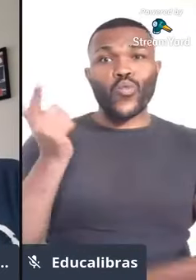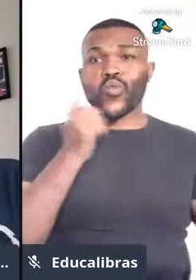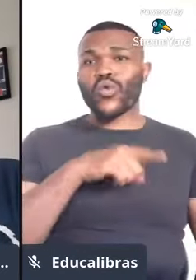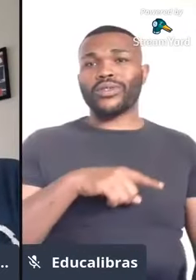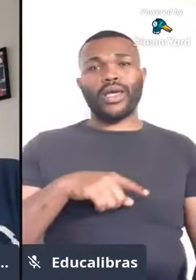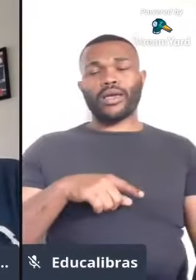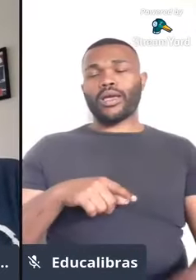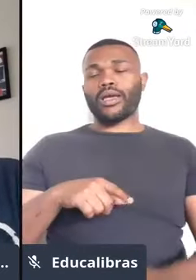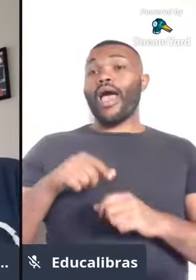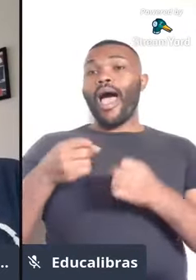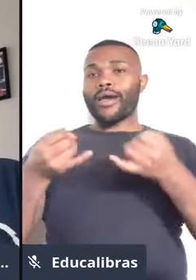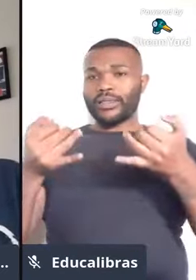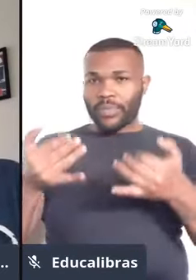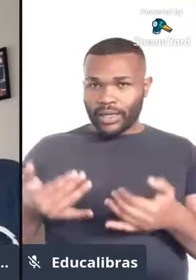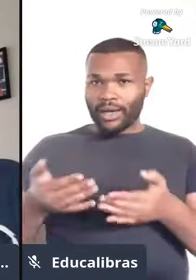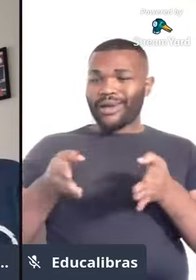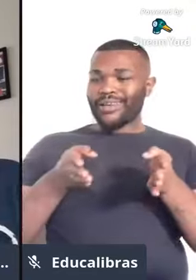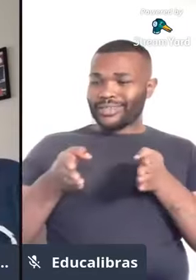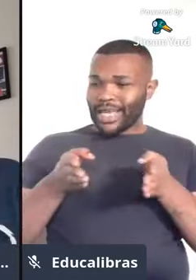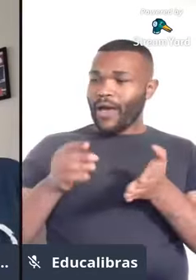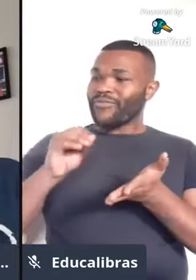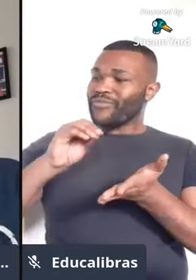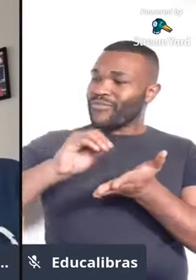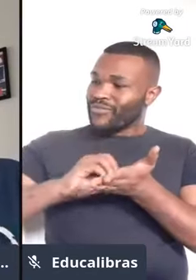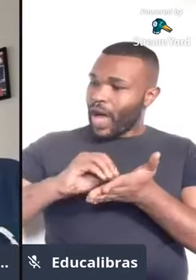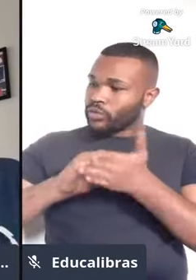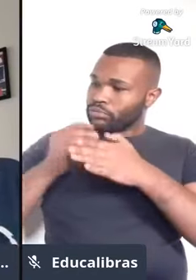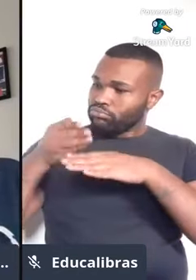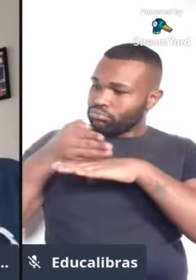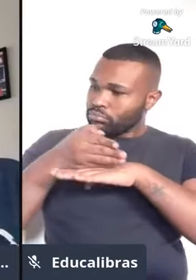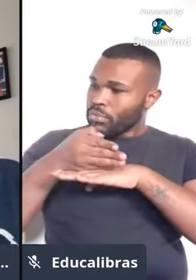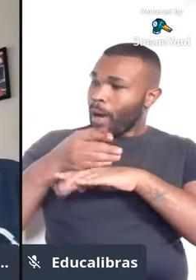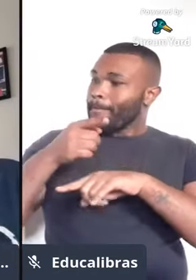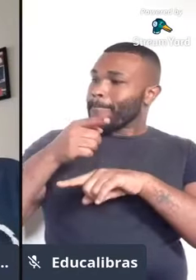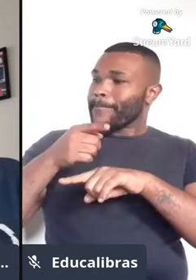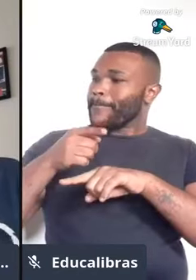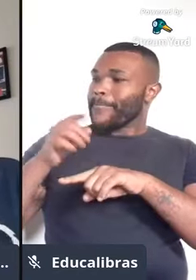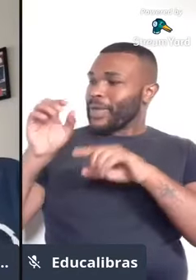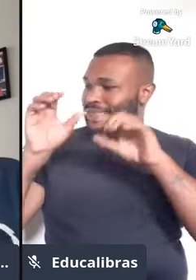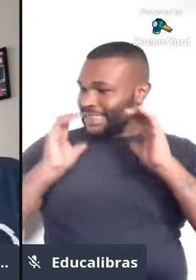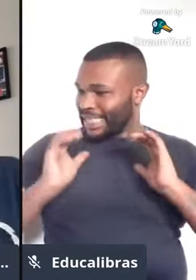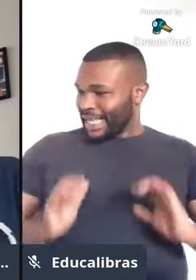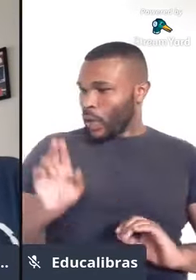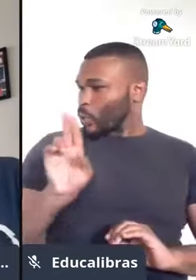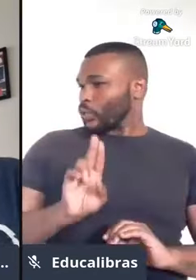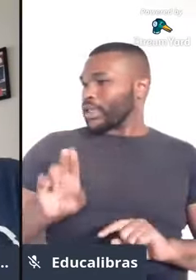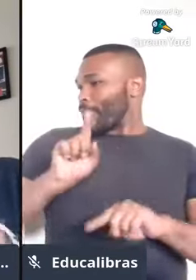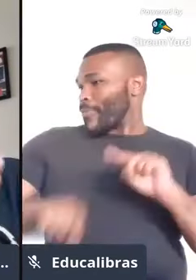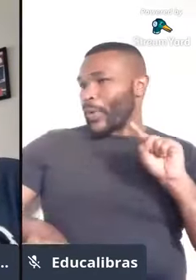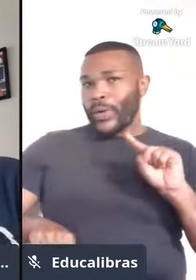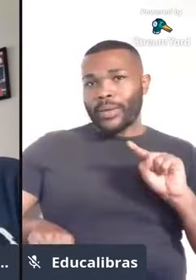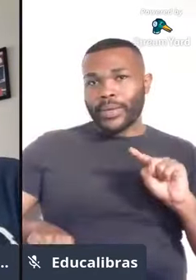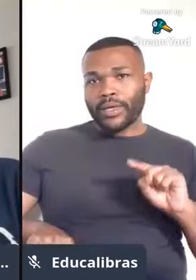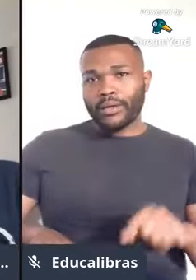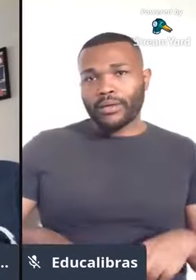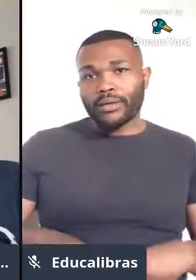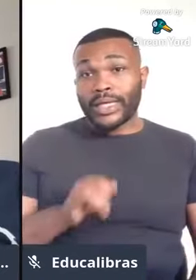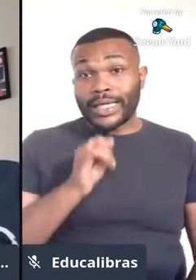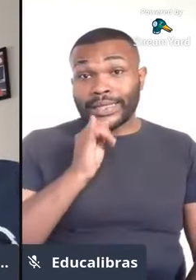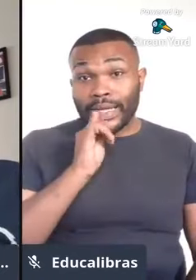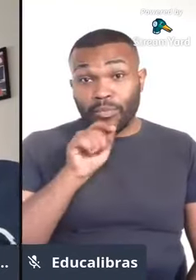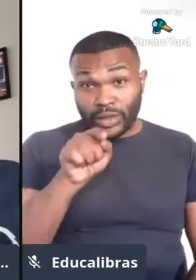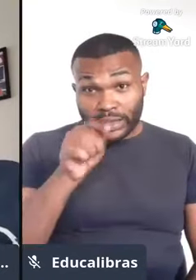do acesso te impede de ser cidadão, né? Então, hoje, você cidadão que não tem deficiência,